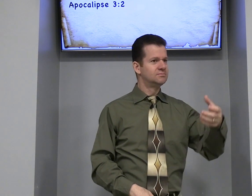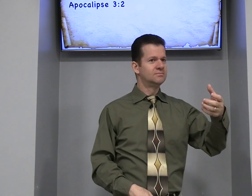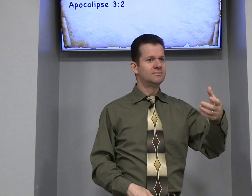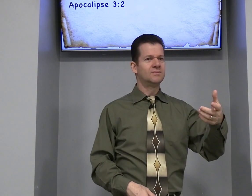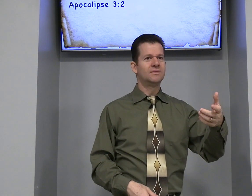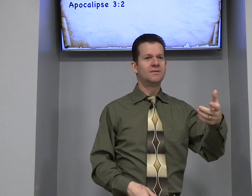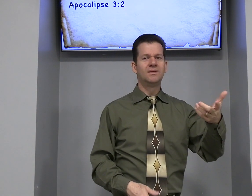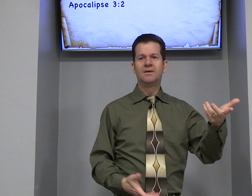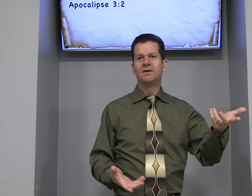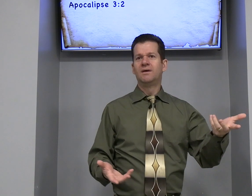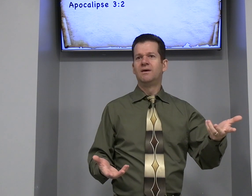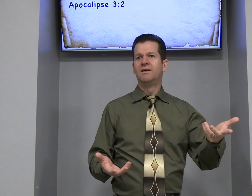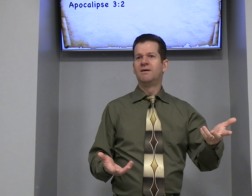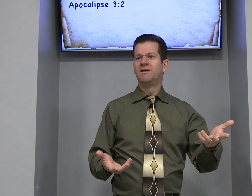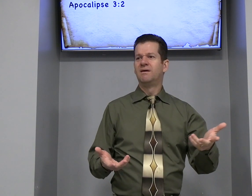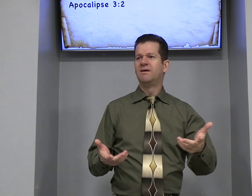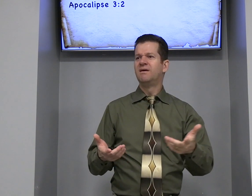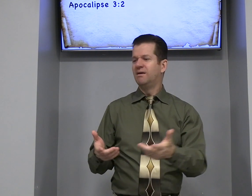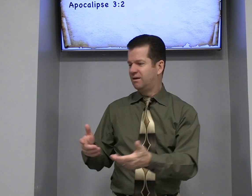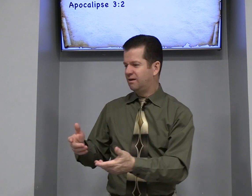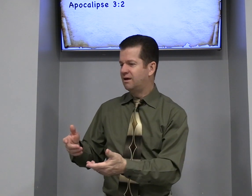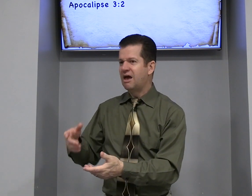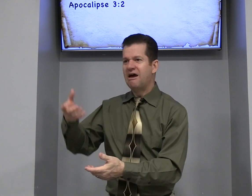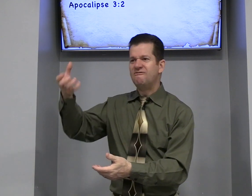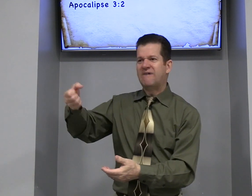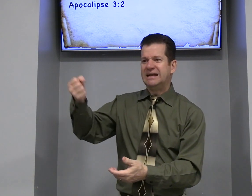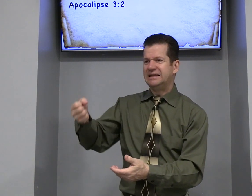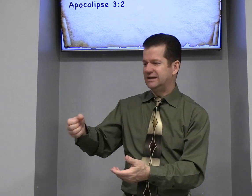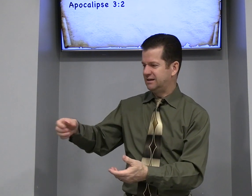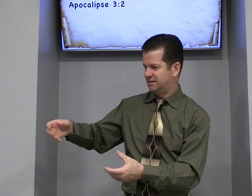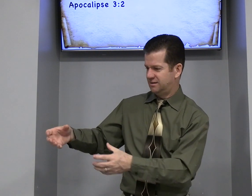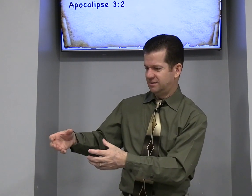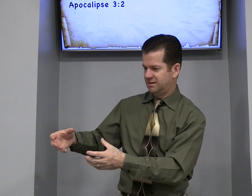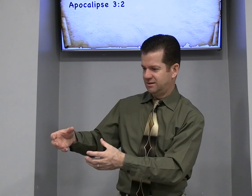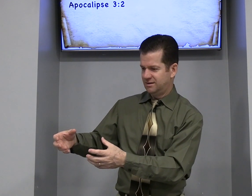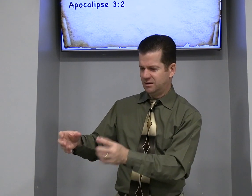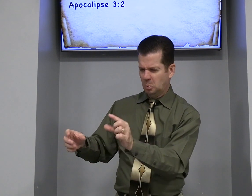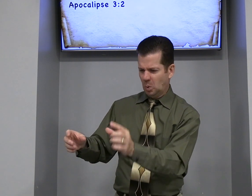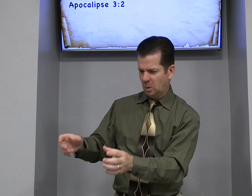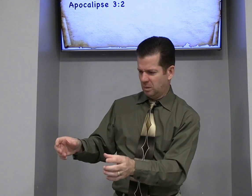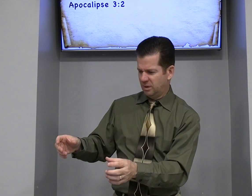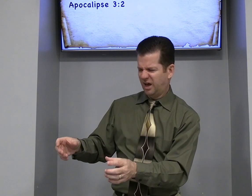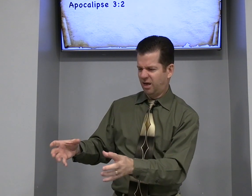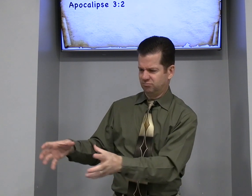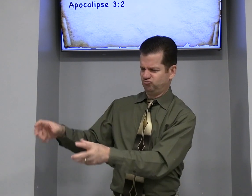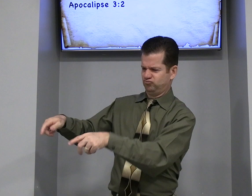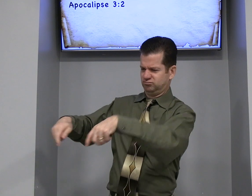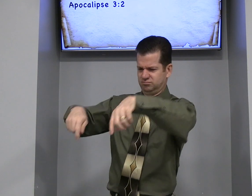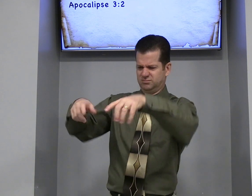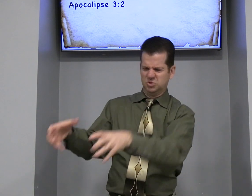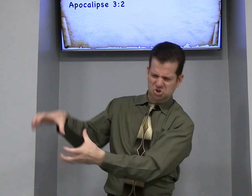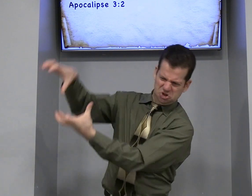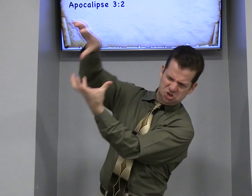o ovo inteiro. A farinha.